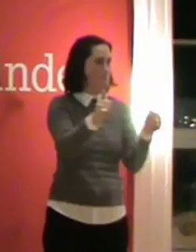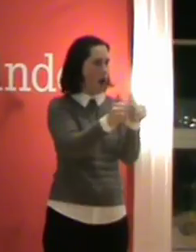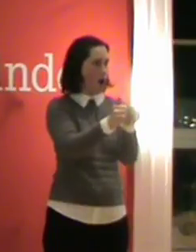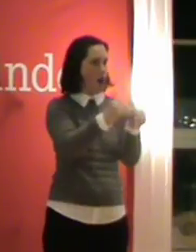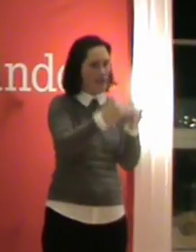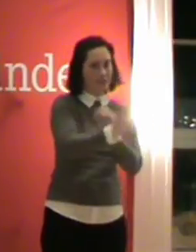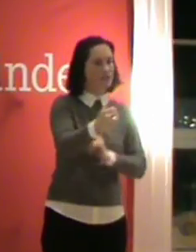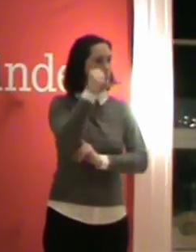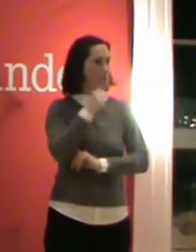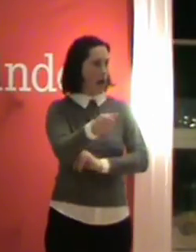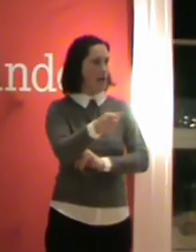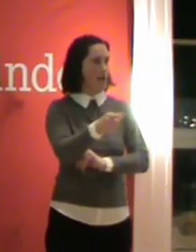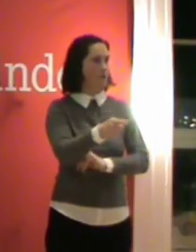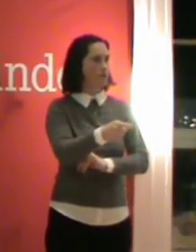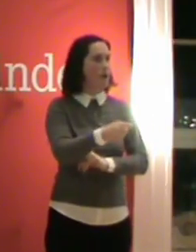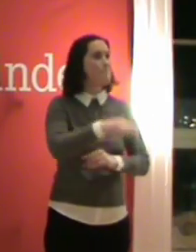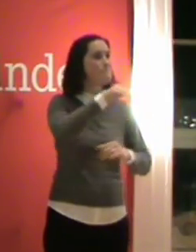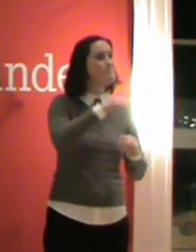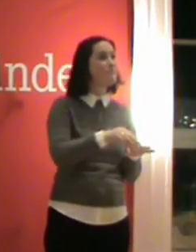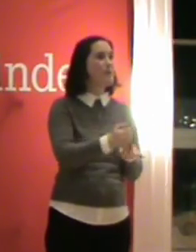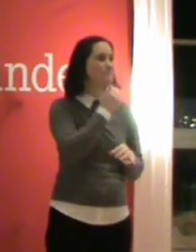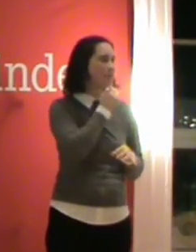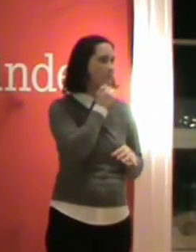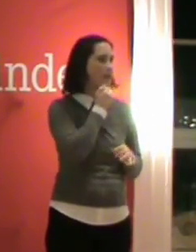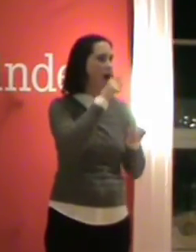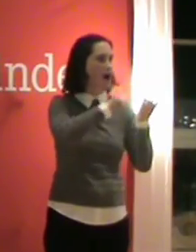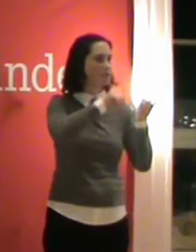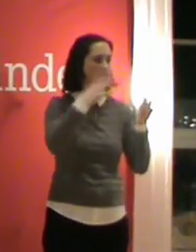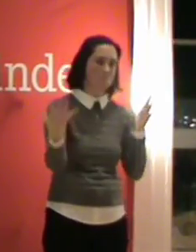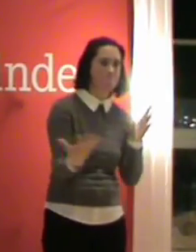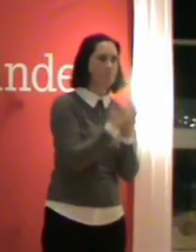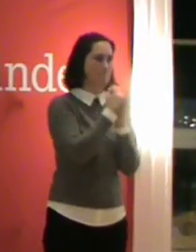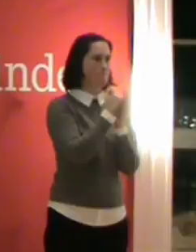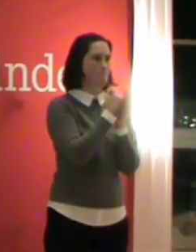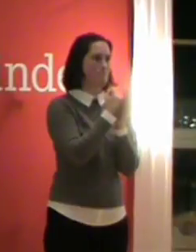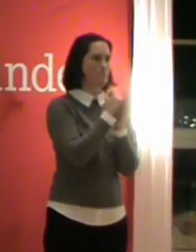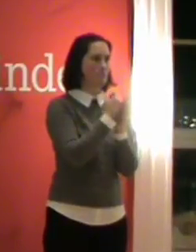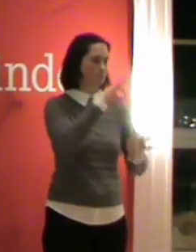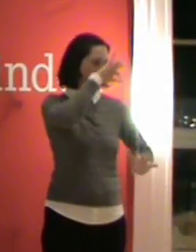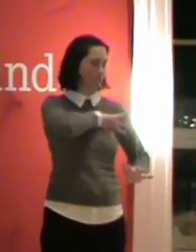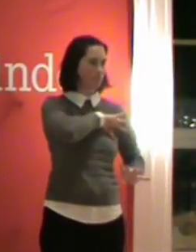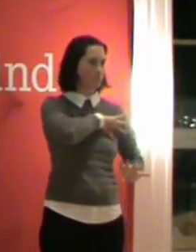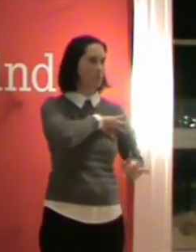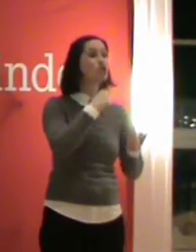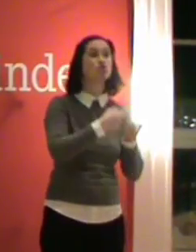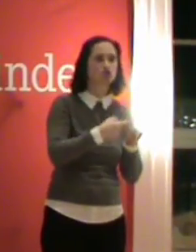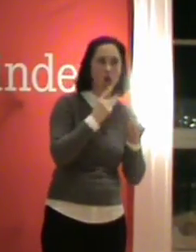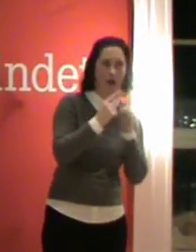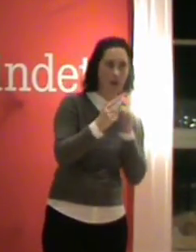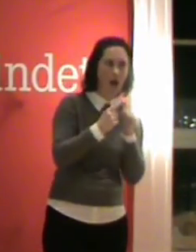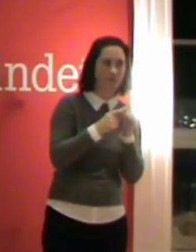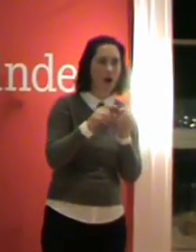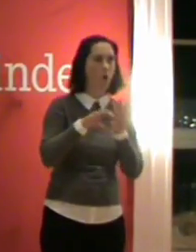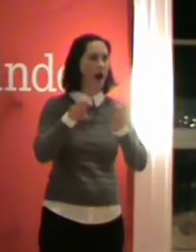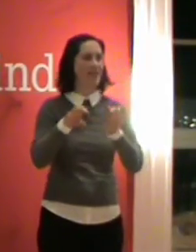letzten Jahres an Dividende nur aus BMW-Aktien gezogen. Und die haben, ich bin nicht der Anlageberater und auch nicht der Steuerberater der Quant